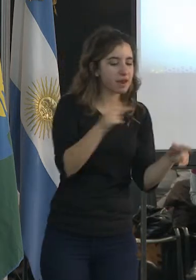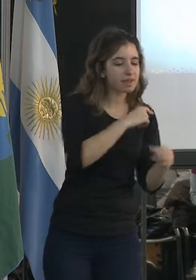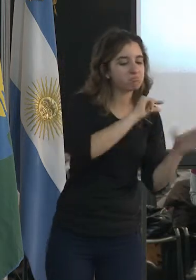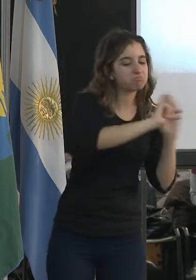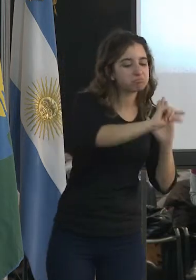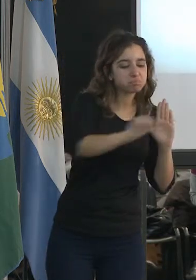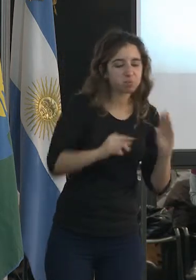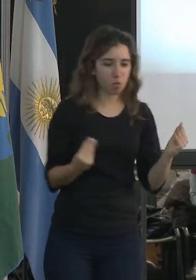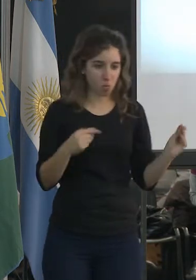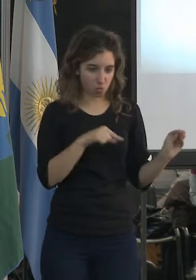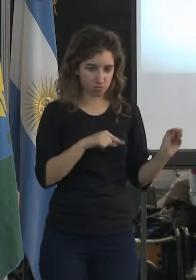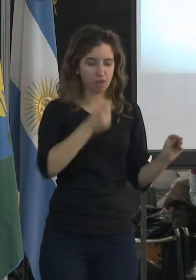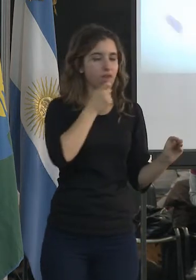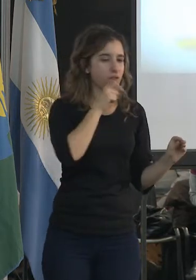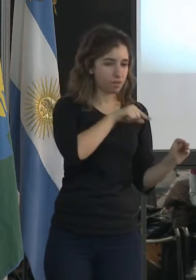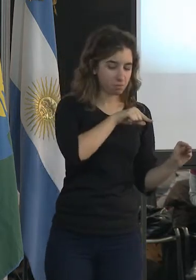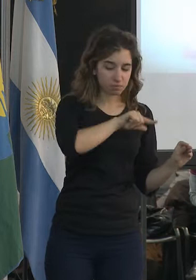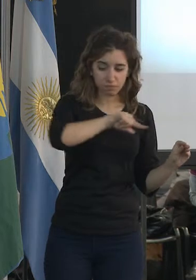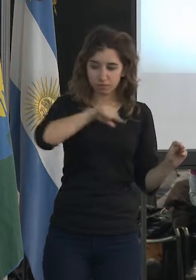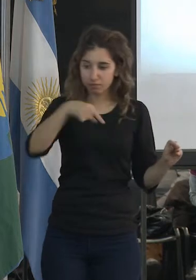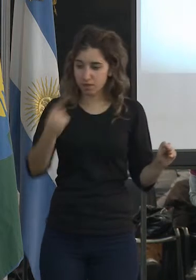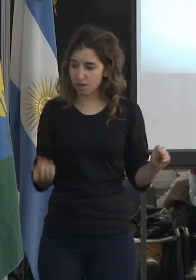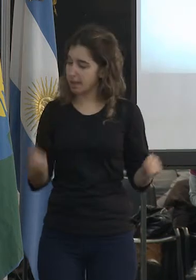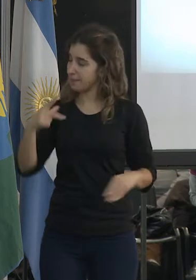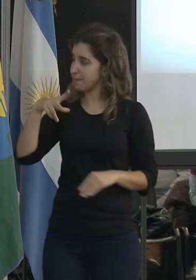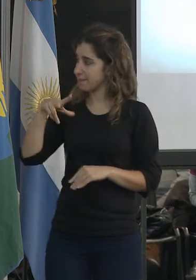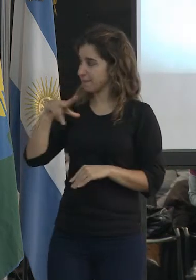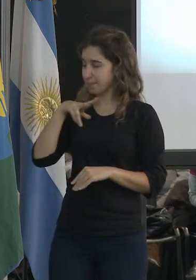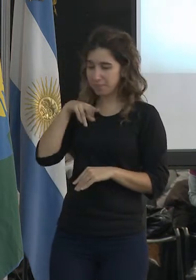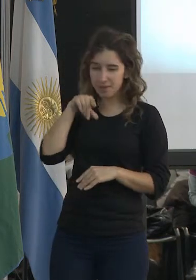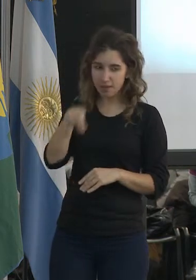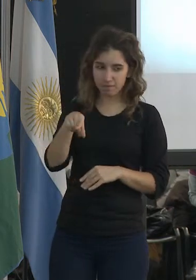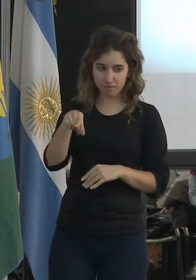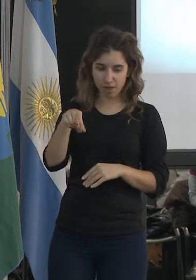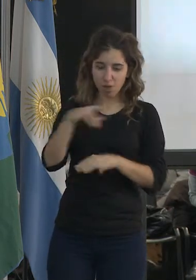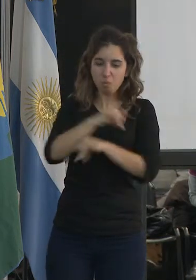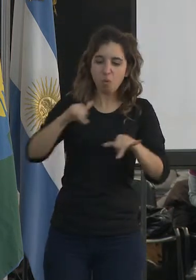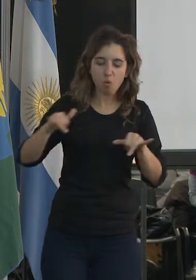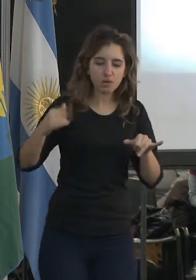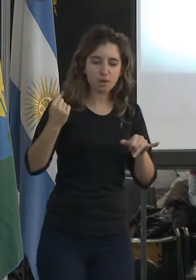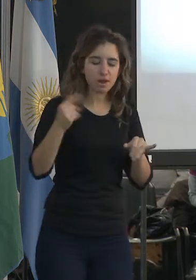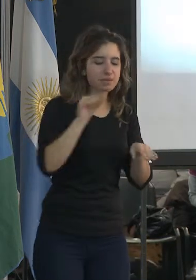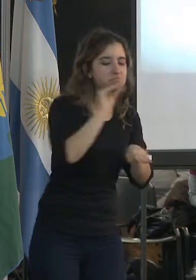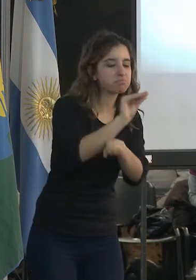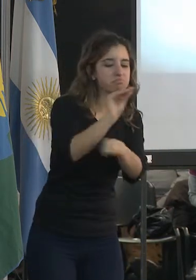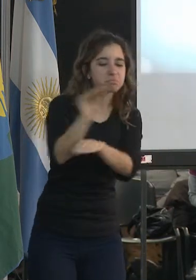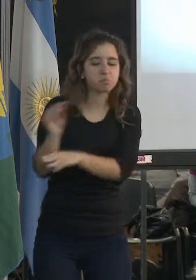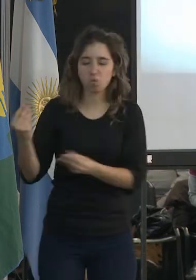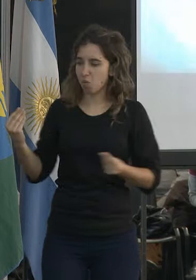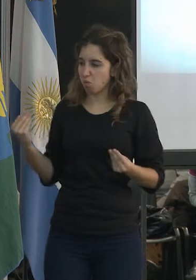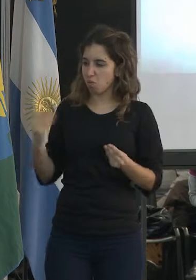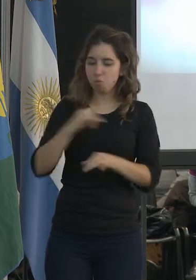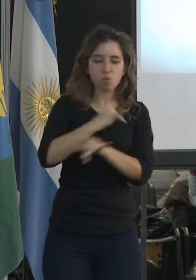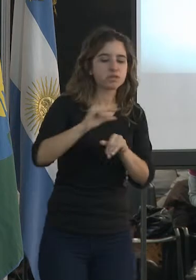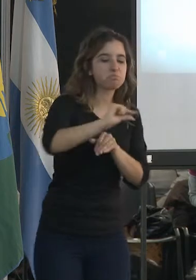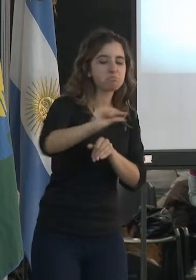la materia. Y hay buenos ejemplos en eso. Pero poco se habla del sector privado, cómo reparte su torta publicitaria, y esto es una